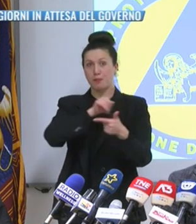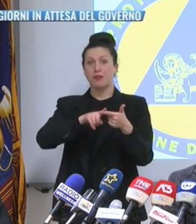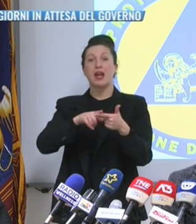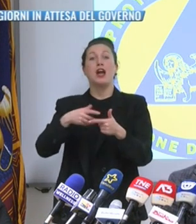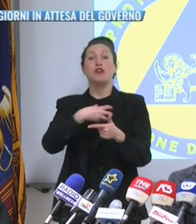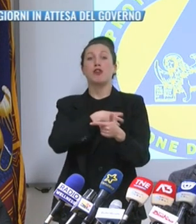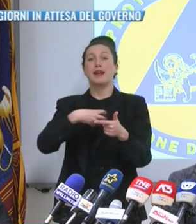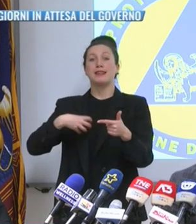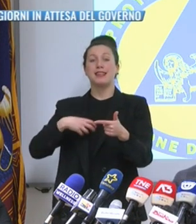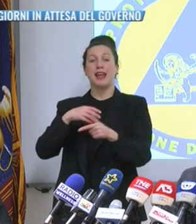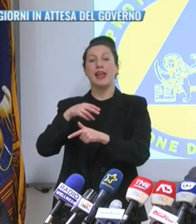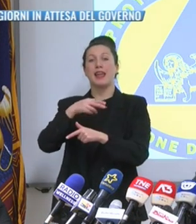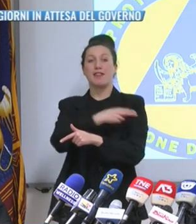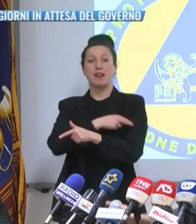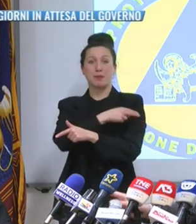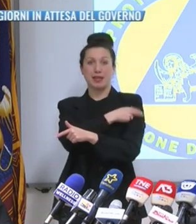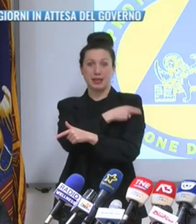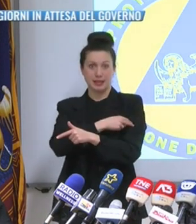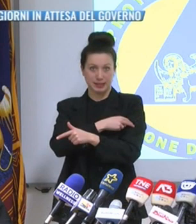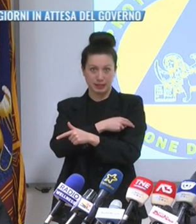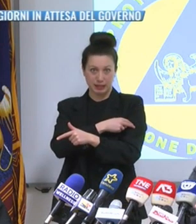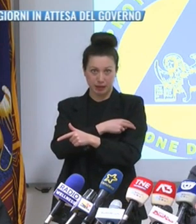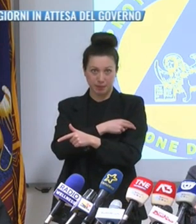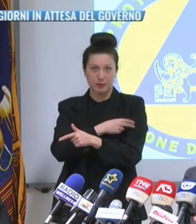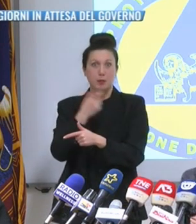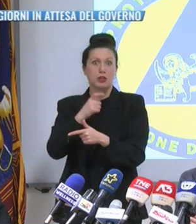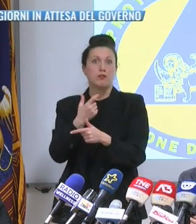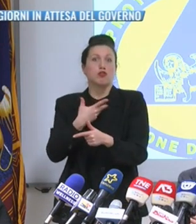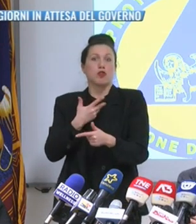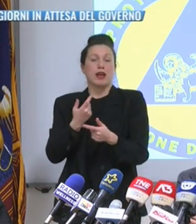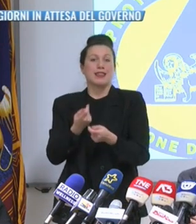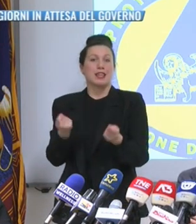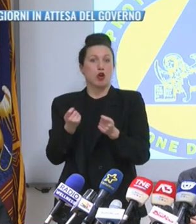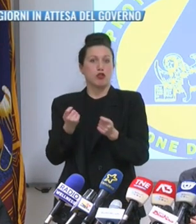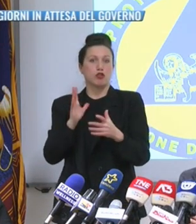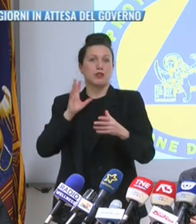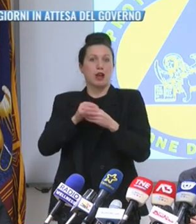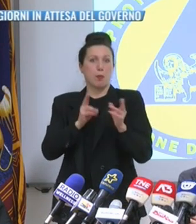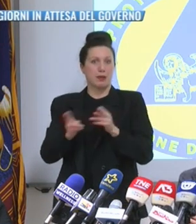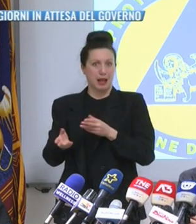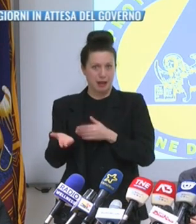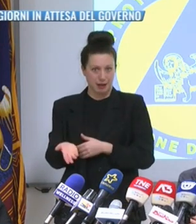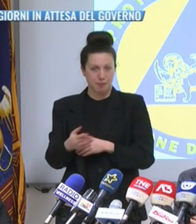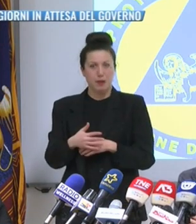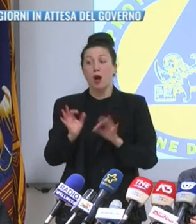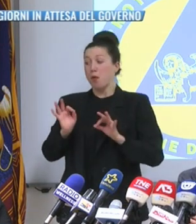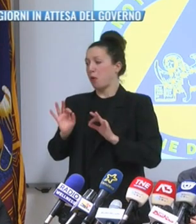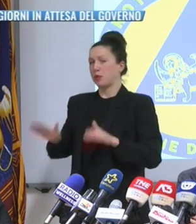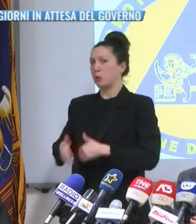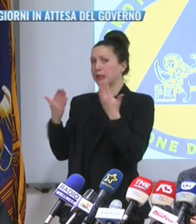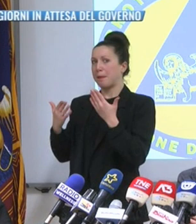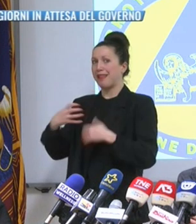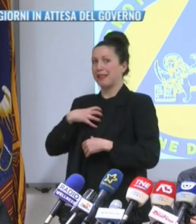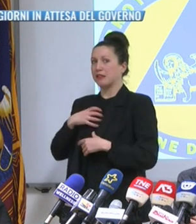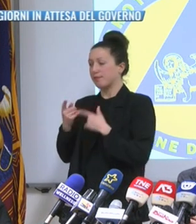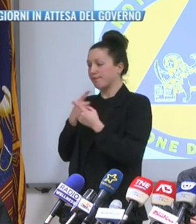tirocinio negli ospedali. Ma ne abbiamo parlato stamattina, ve lo dice l'assessore. Bene. È proprio argomento di stamattina.